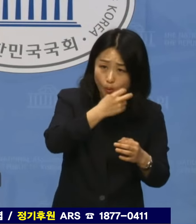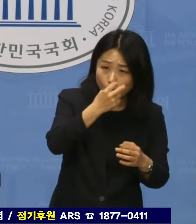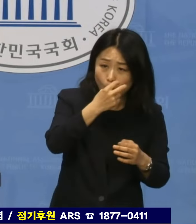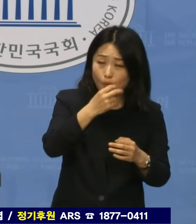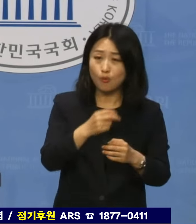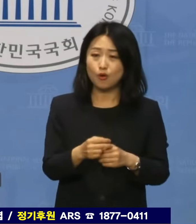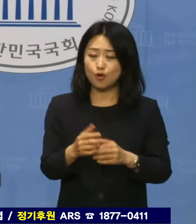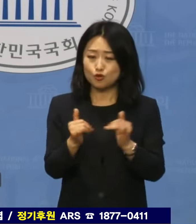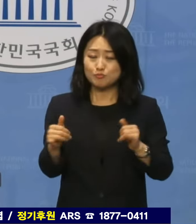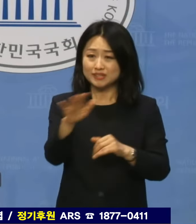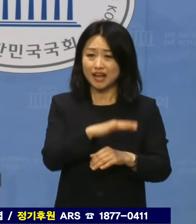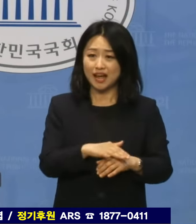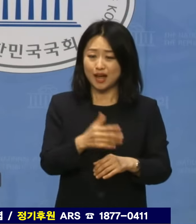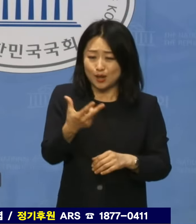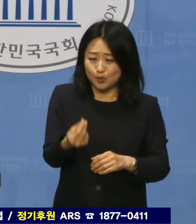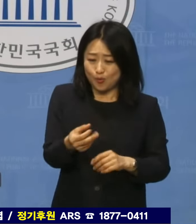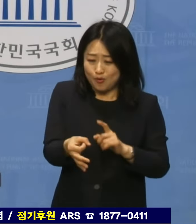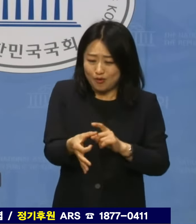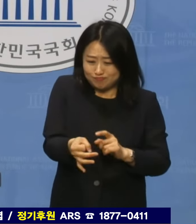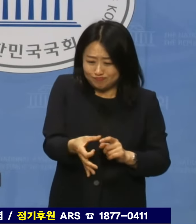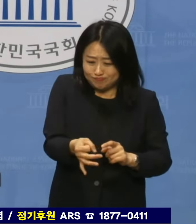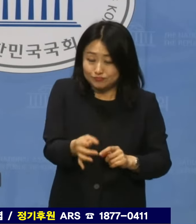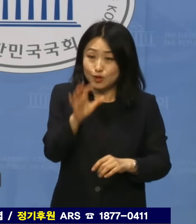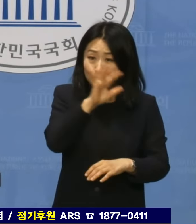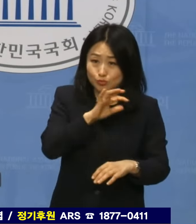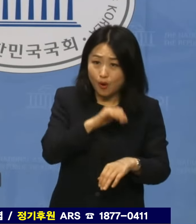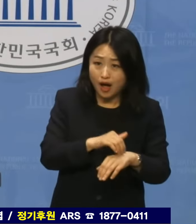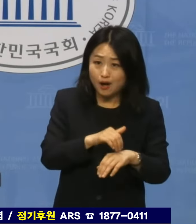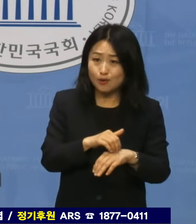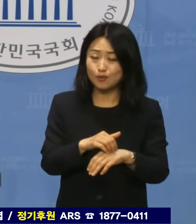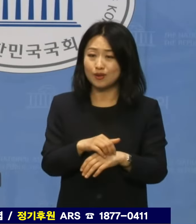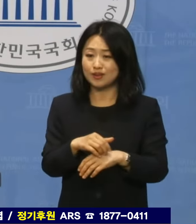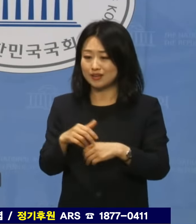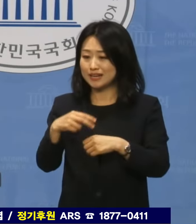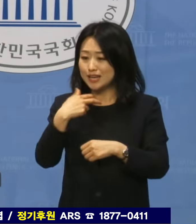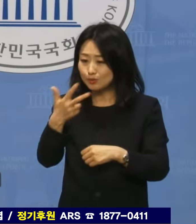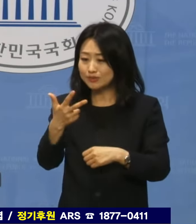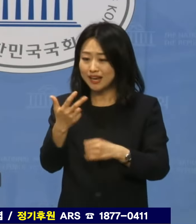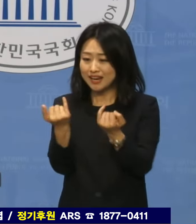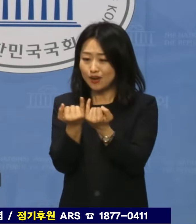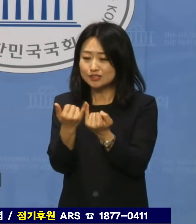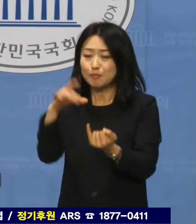국민이 케겔 운동을 하면 출생률이 획기적으로 높아집니까?